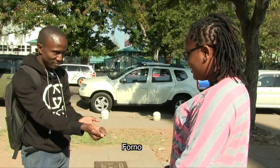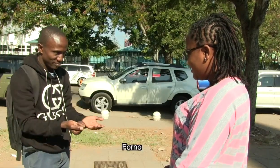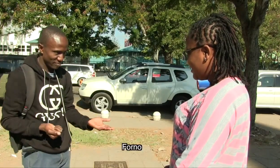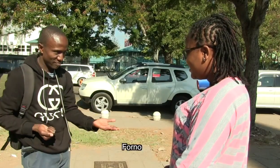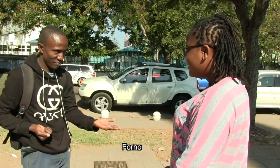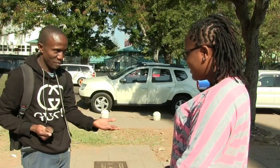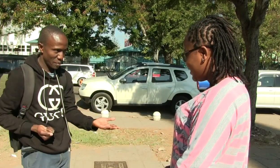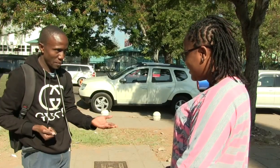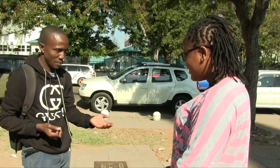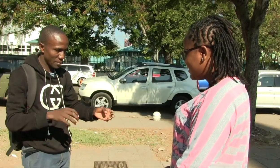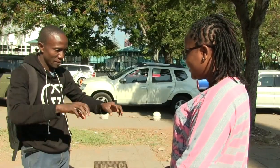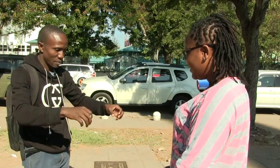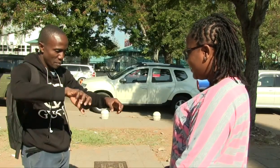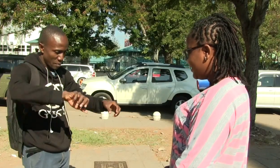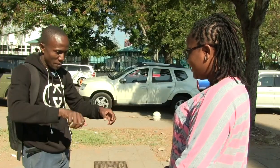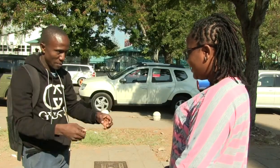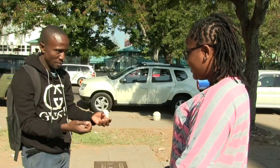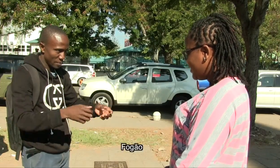forno,